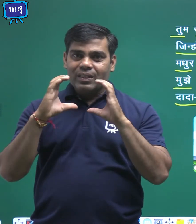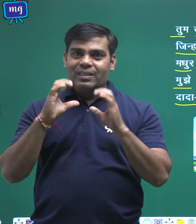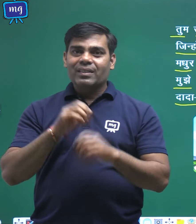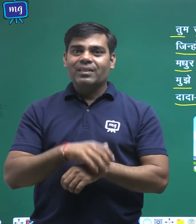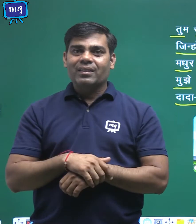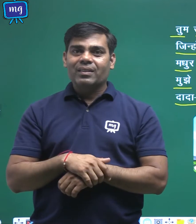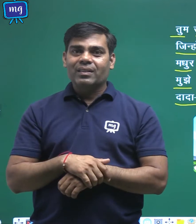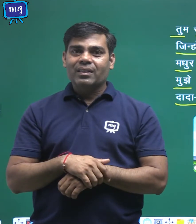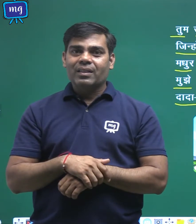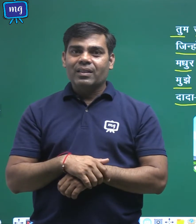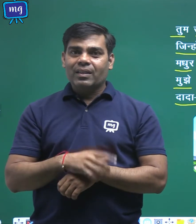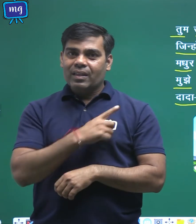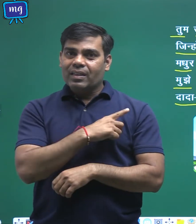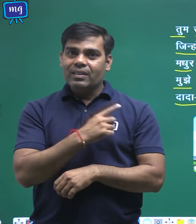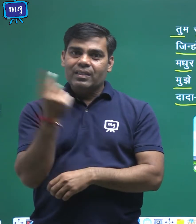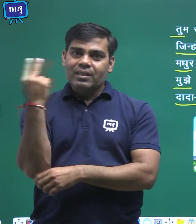इस चित्र में